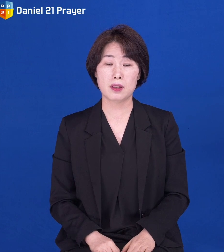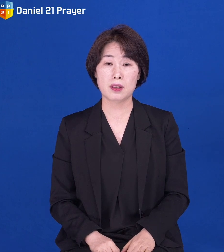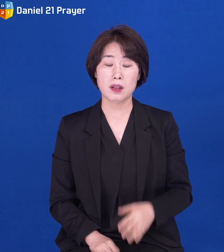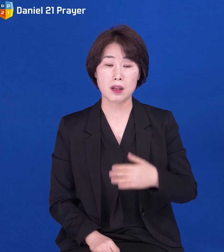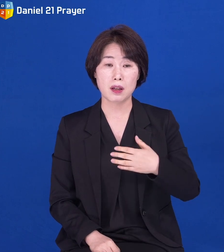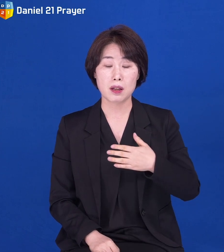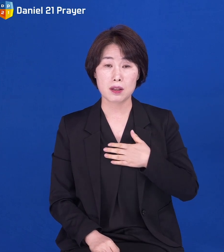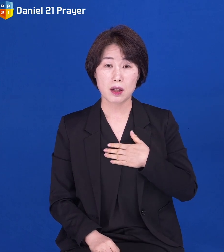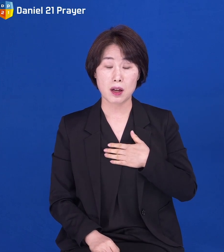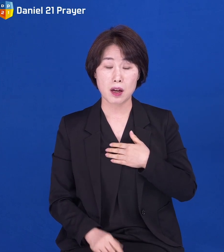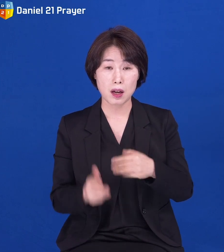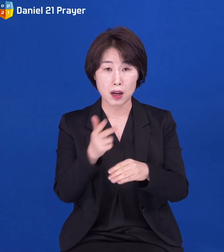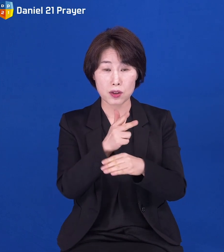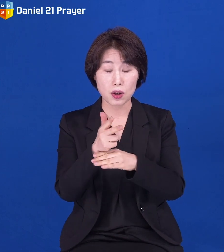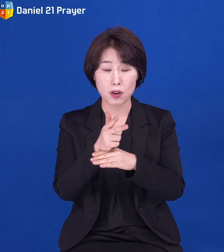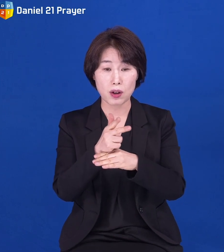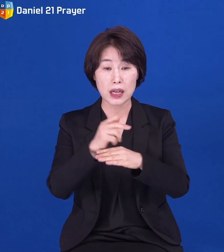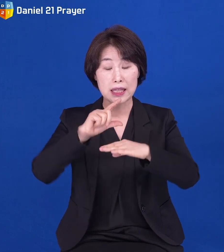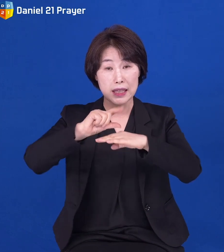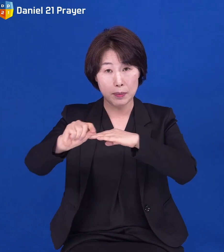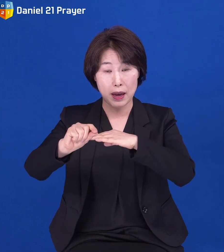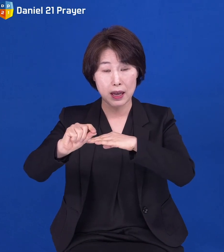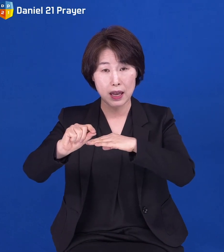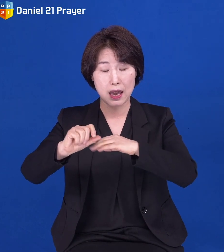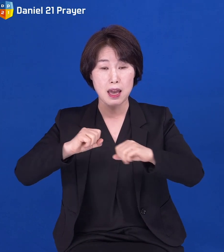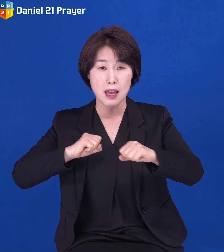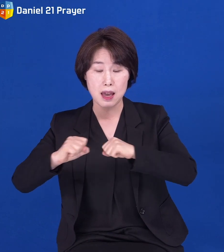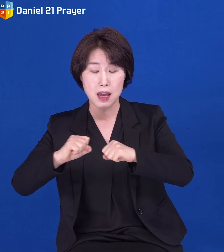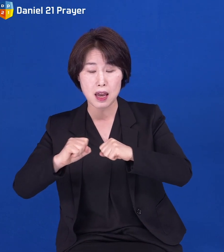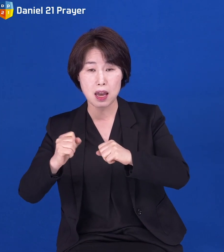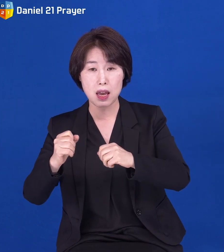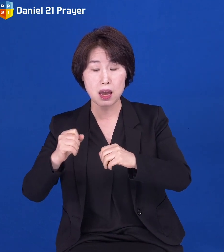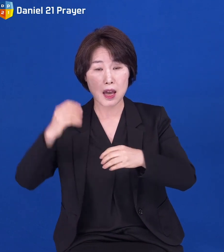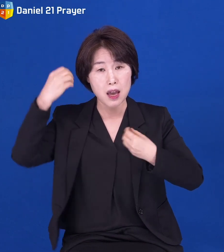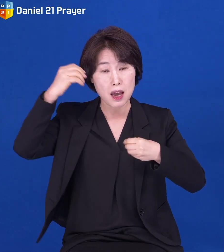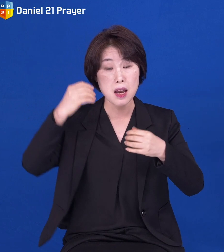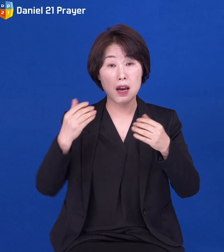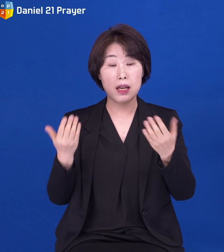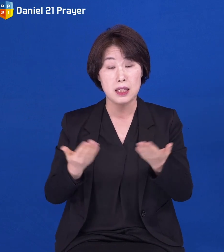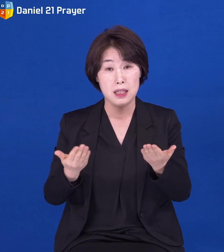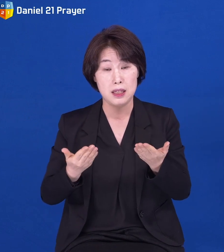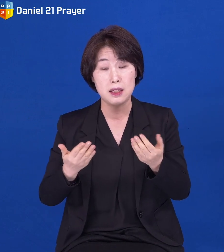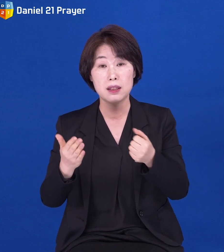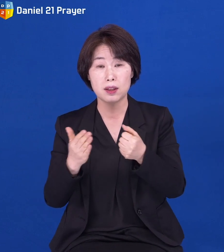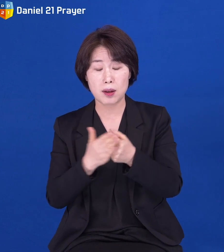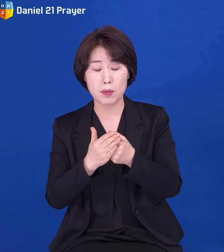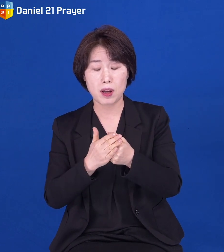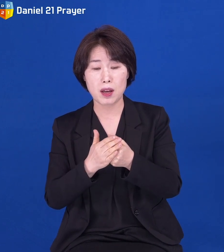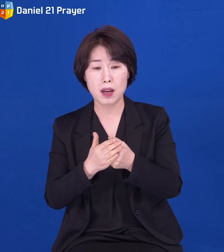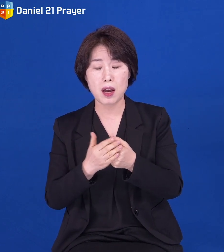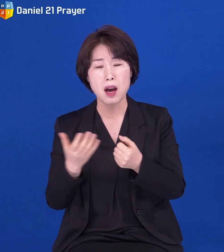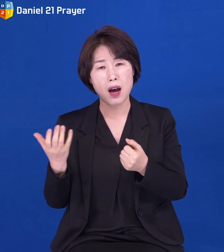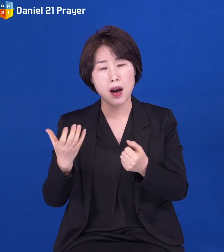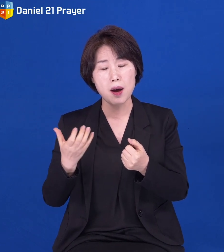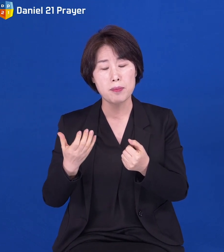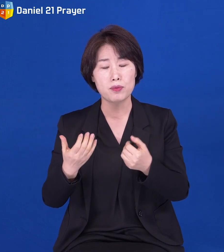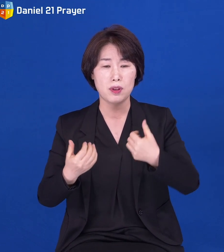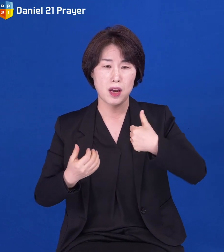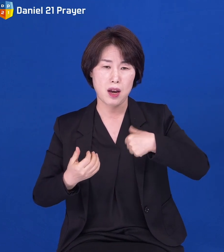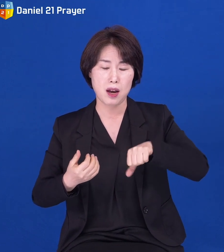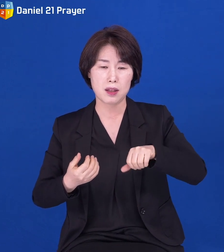때마다 이렇게 지방 촬영이 많이 잡히고 그래서 아이를 막 진짜 아픈 아이를 두고 이렇게 일해야 되는 그런 상황들도